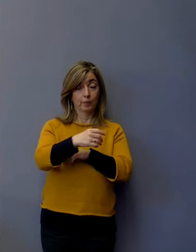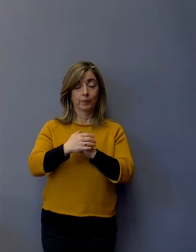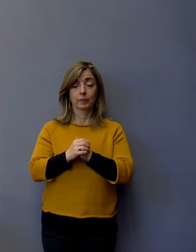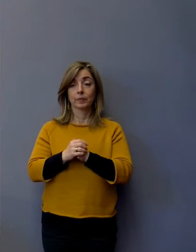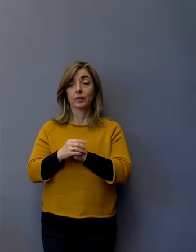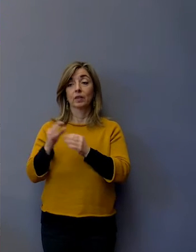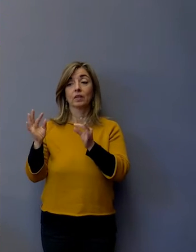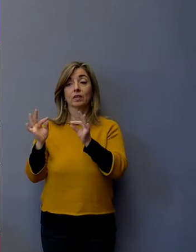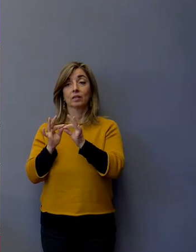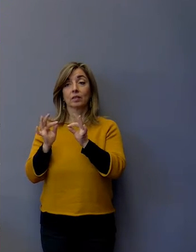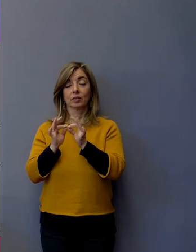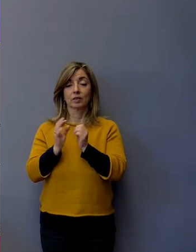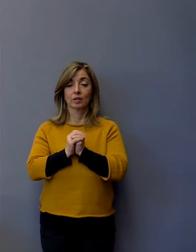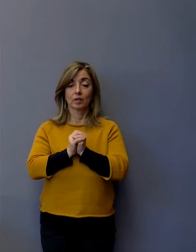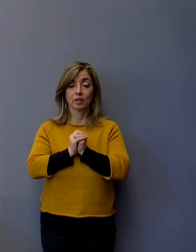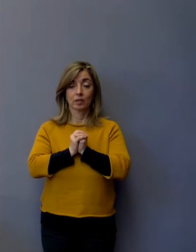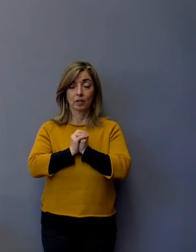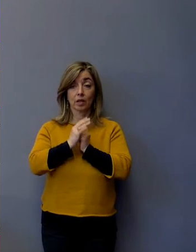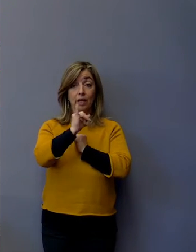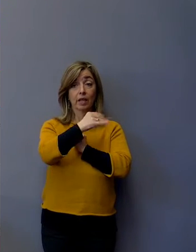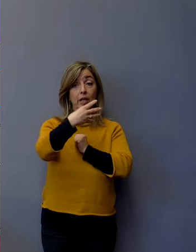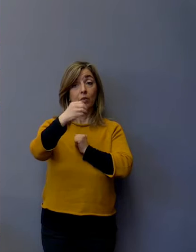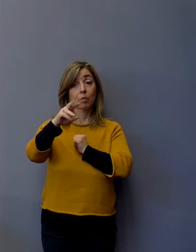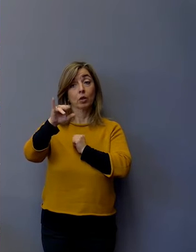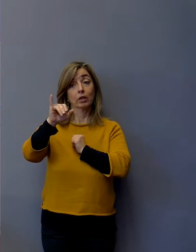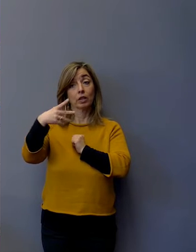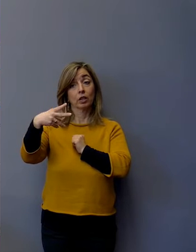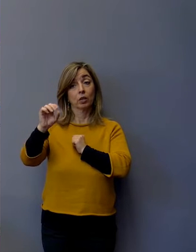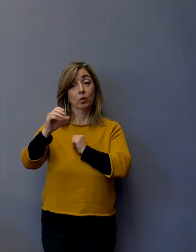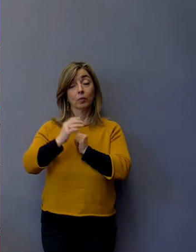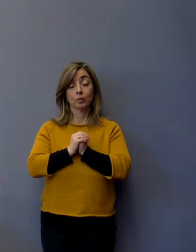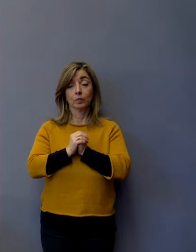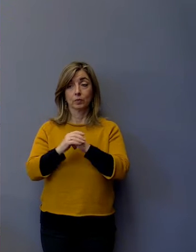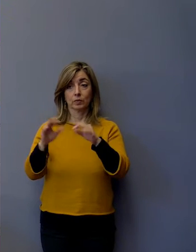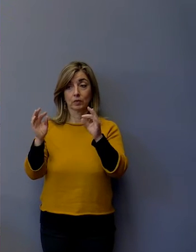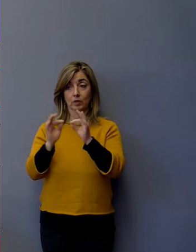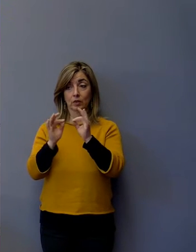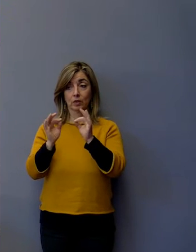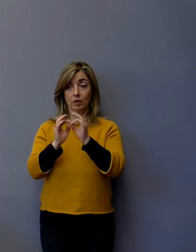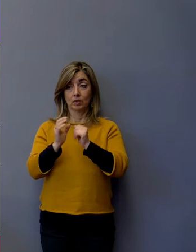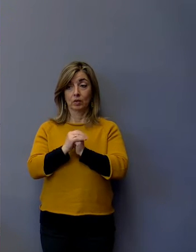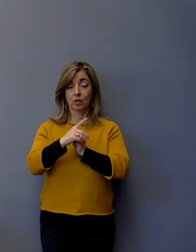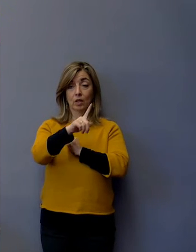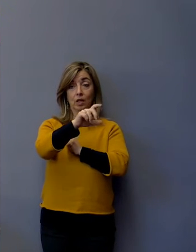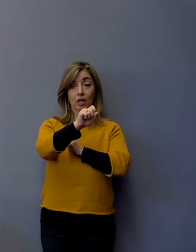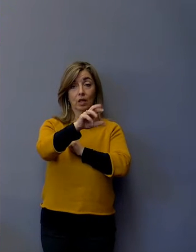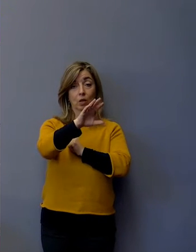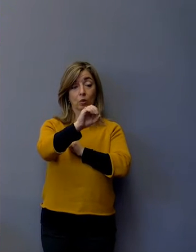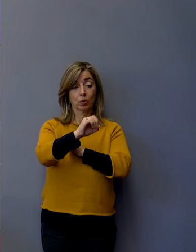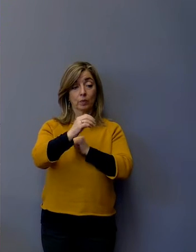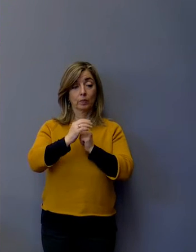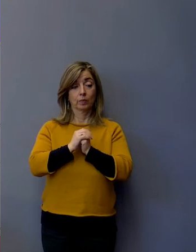favorevole consigliere immordino favorevole consigliera lauro